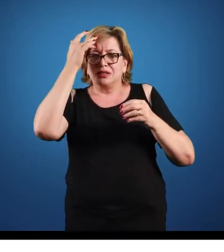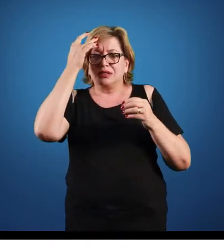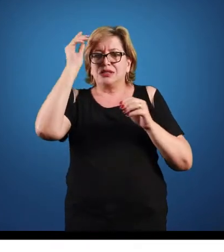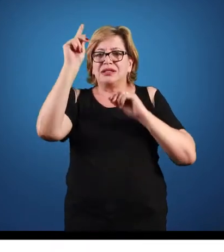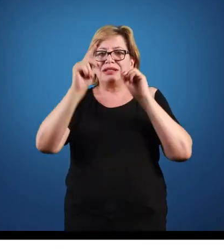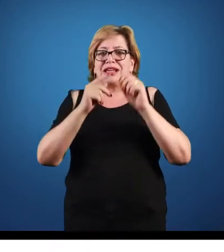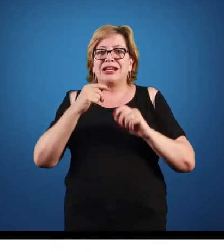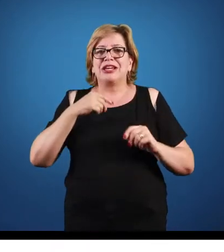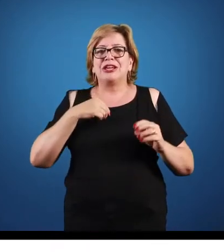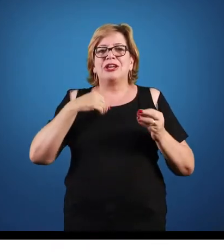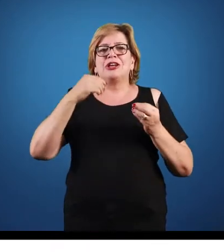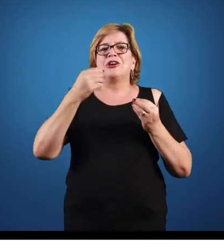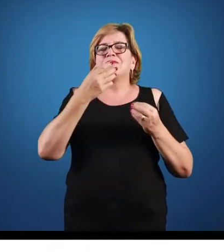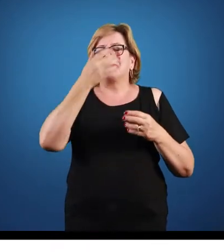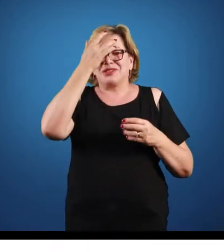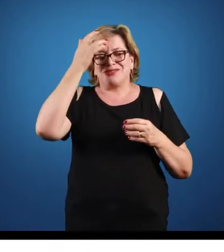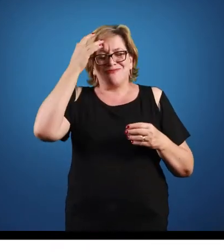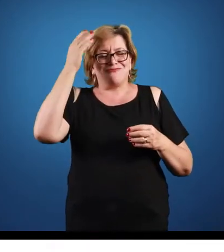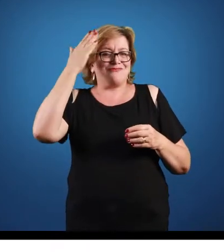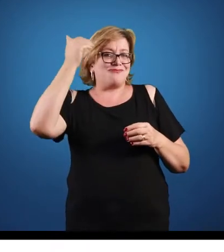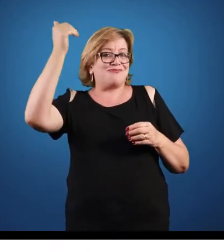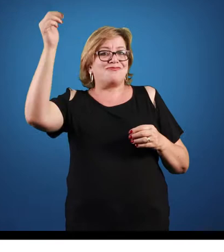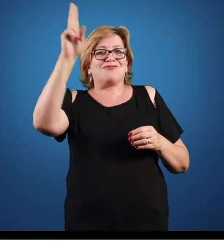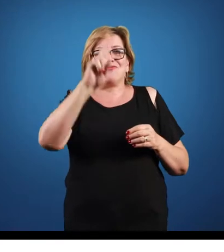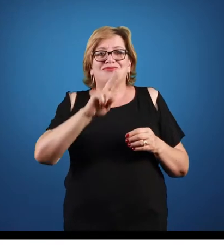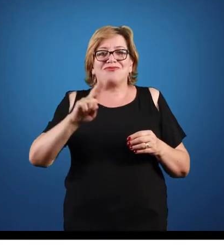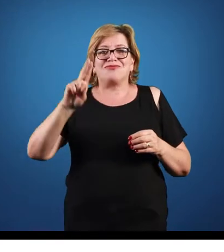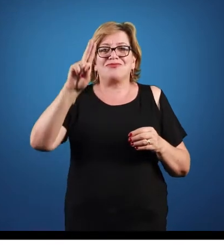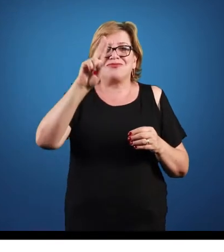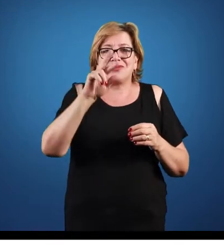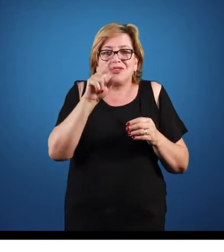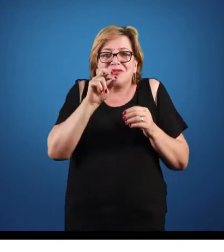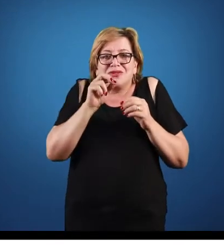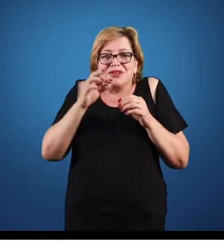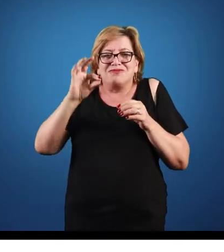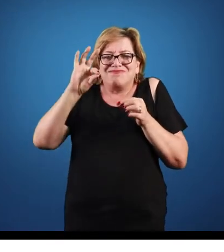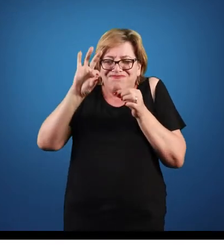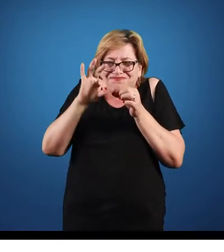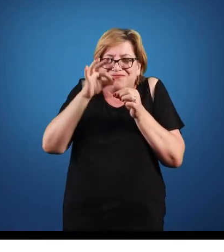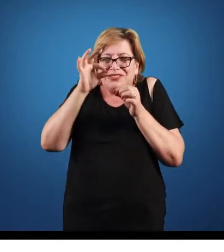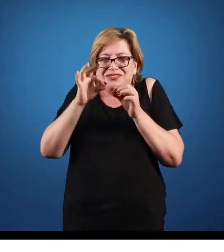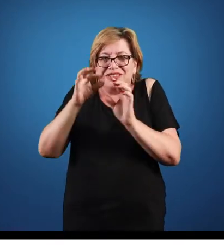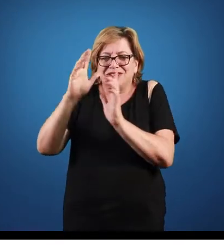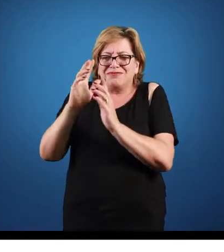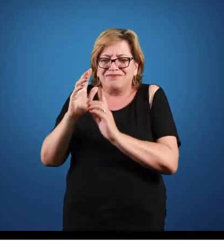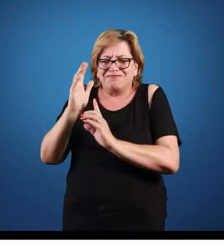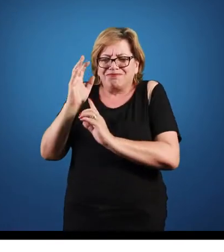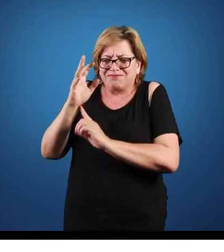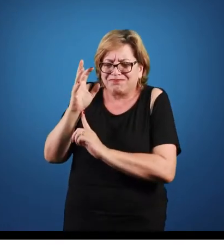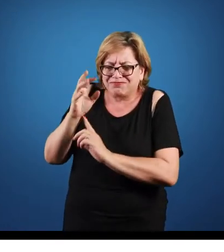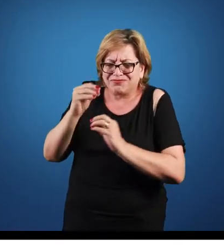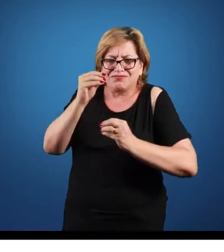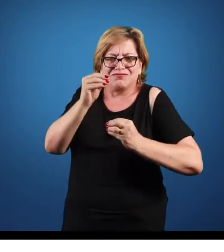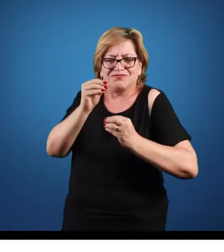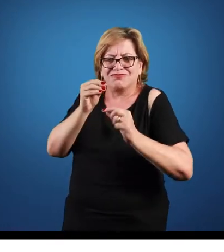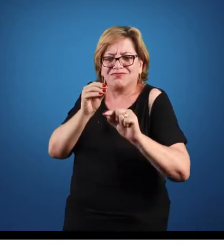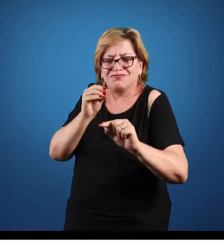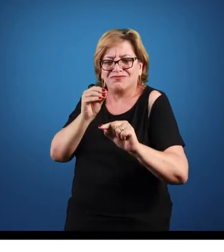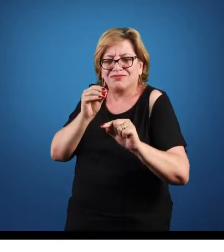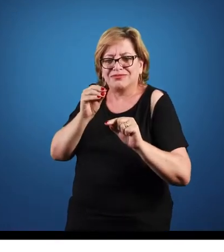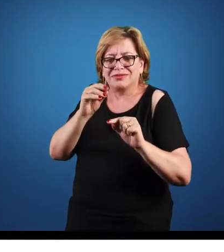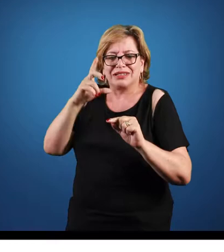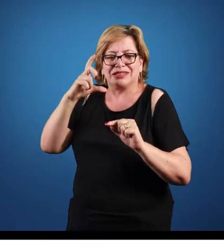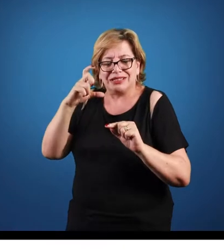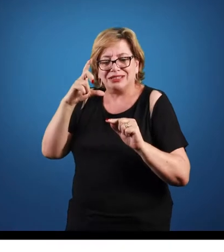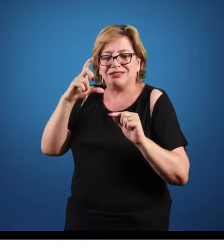papa do stop motion que ele usava uma cadeira que era como se fosse uma agulha que ficará montado entre pezinho do lado do boneco e ele movia